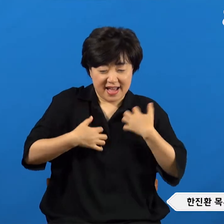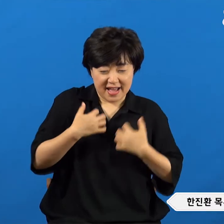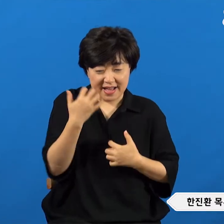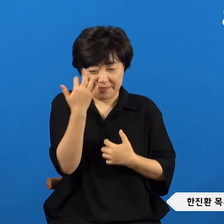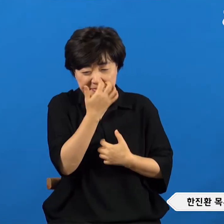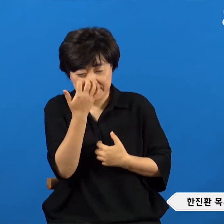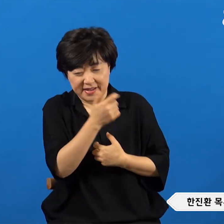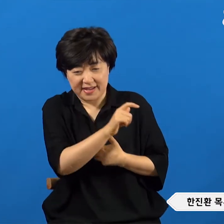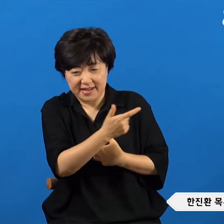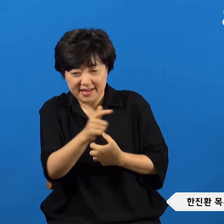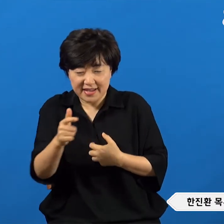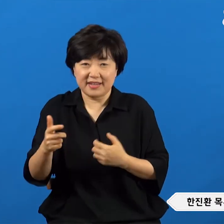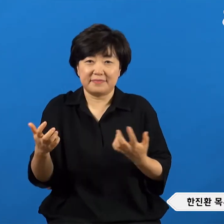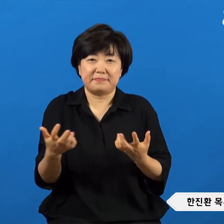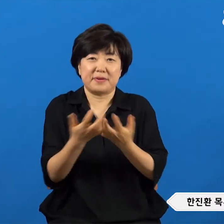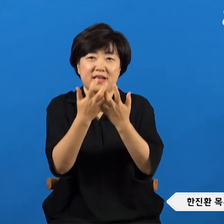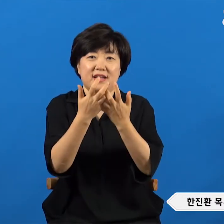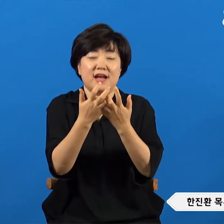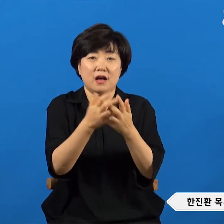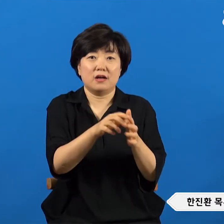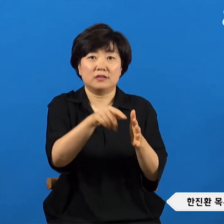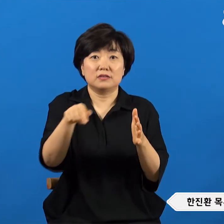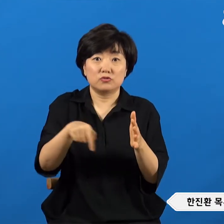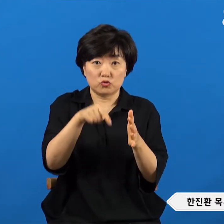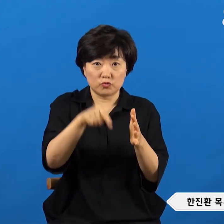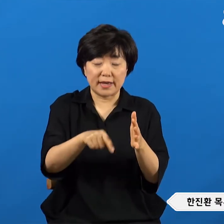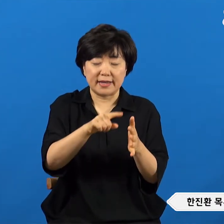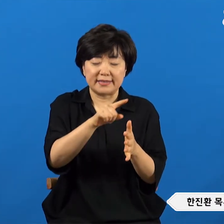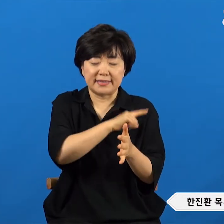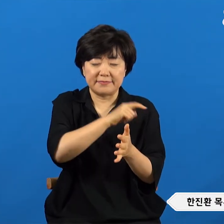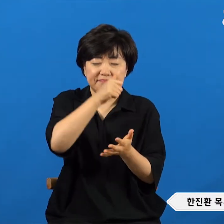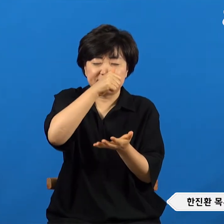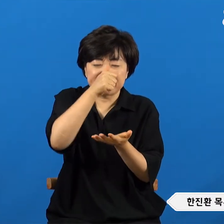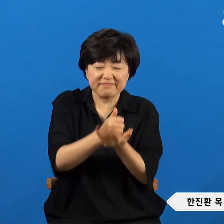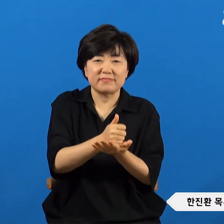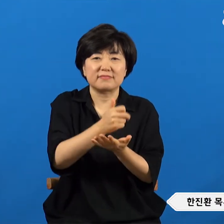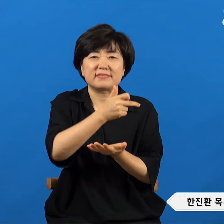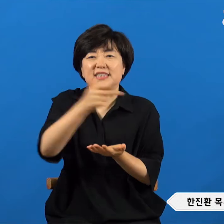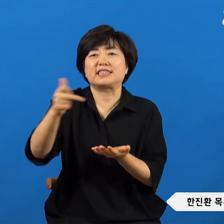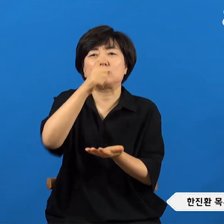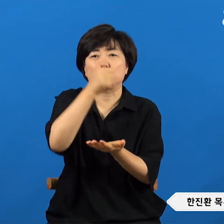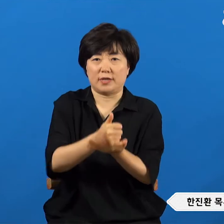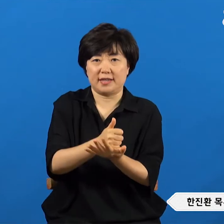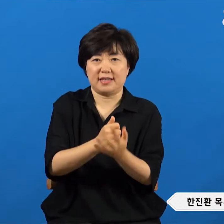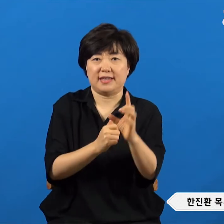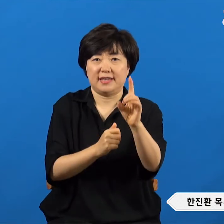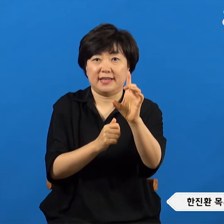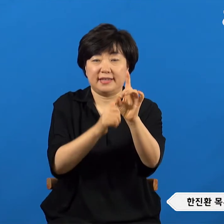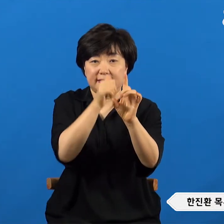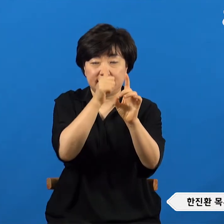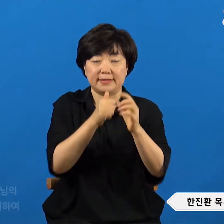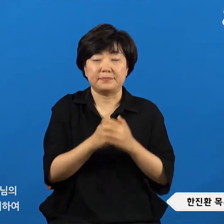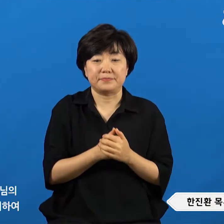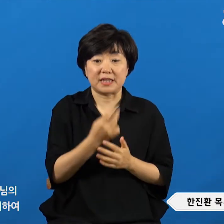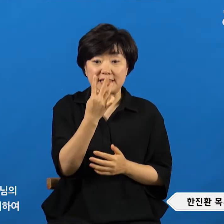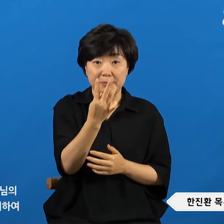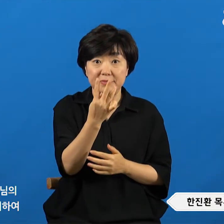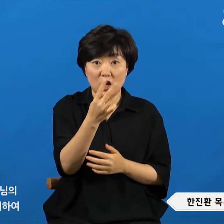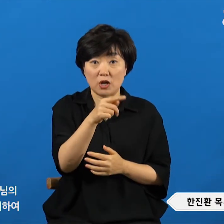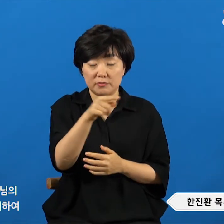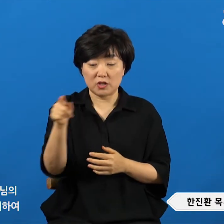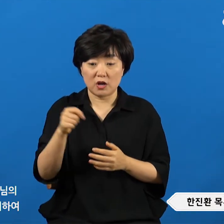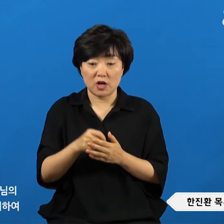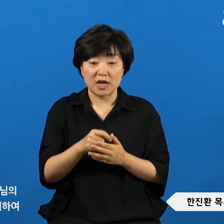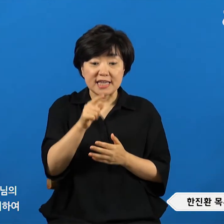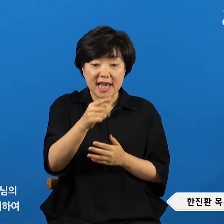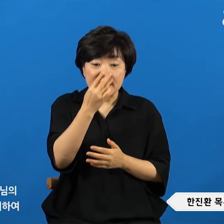음란으로 가득했지만은 거기에 결정적인 죄가 한 가지 더 있었습니다. 3절부터 보면